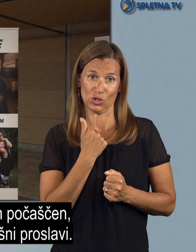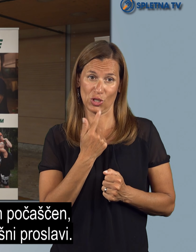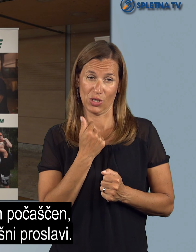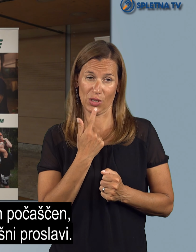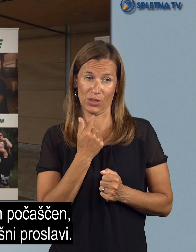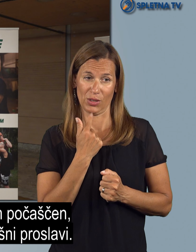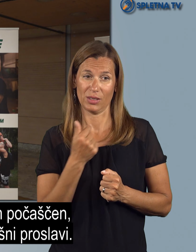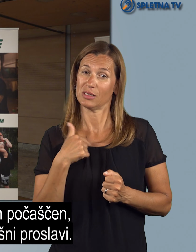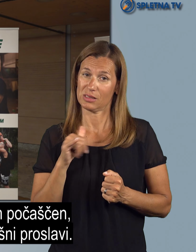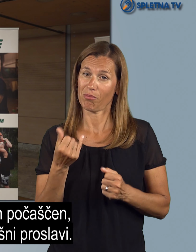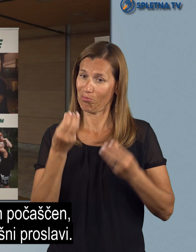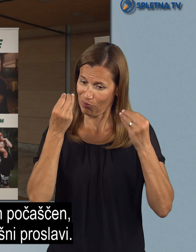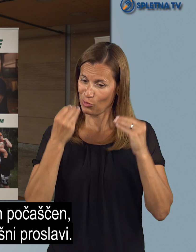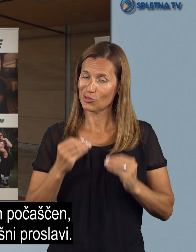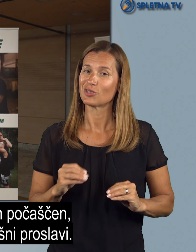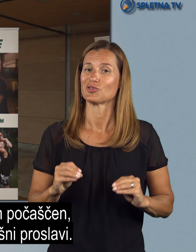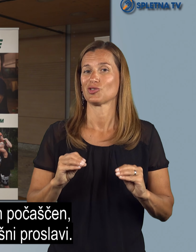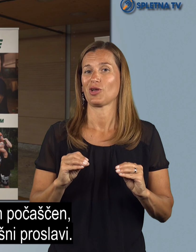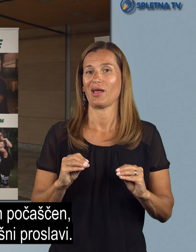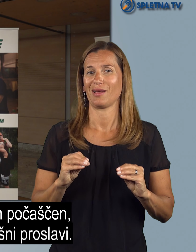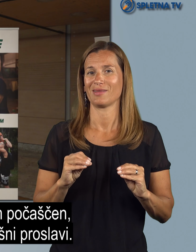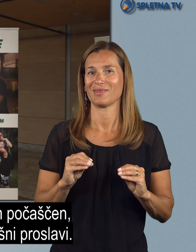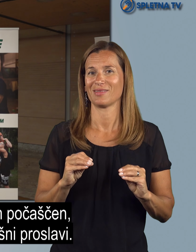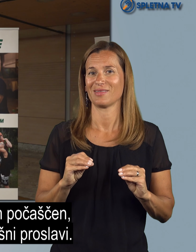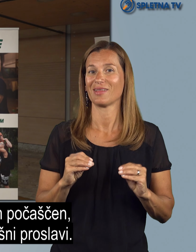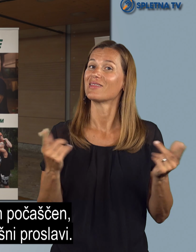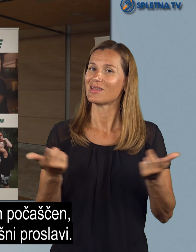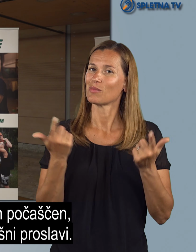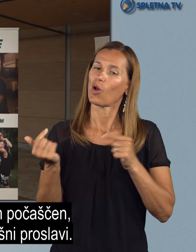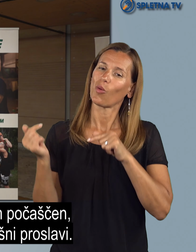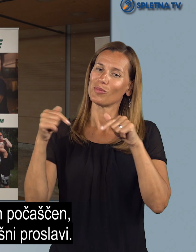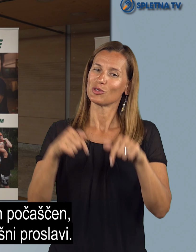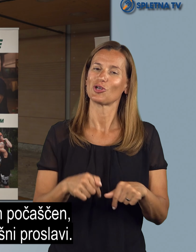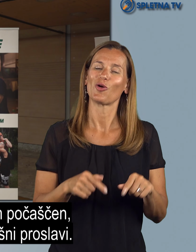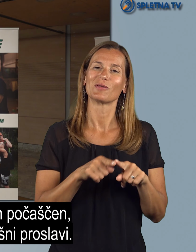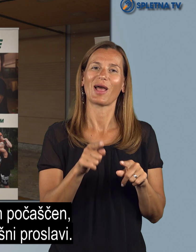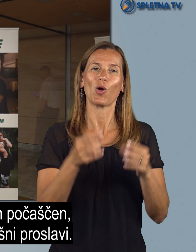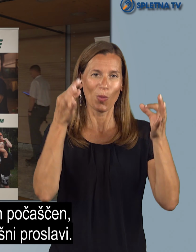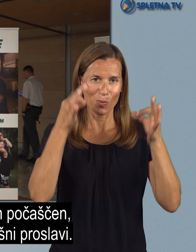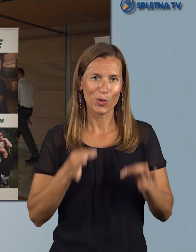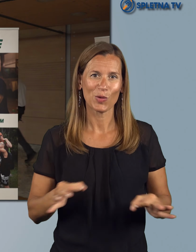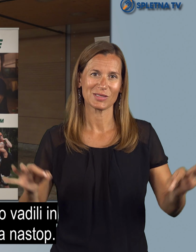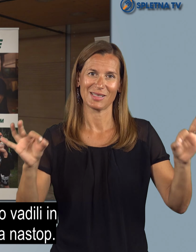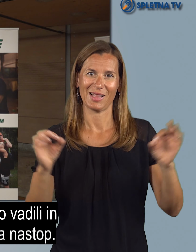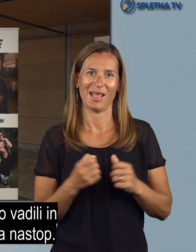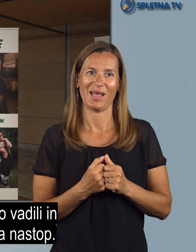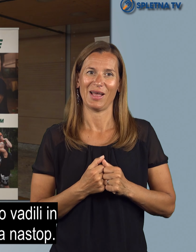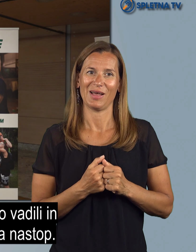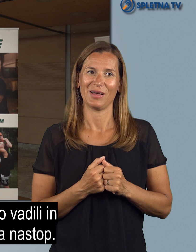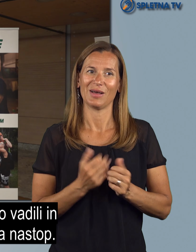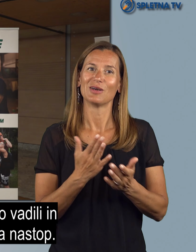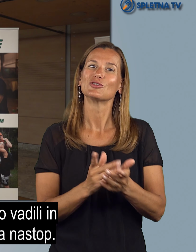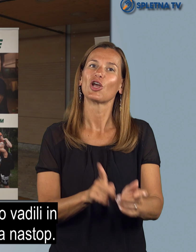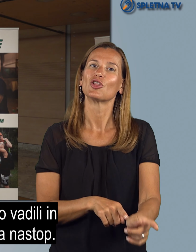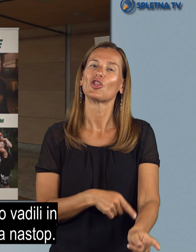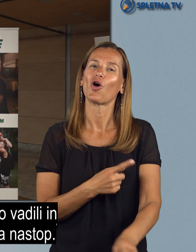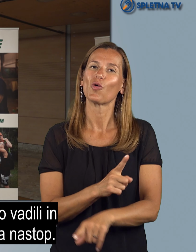Zelo všeč, sem počaščen, da sem lahko na taki proslavi. Že